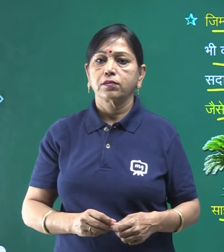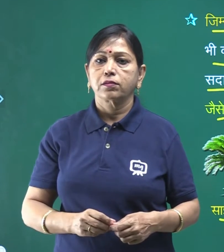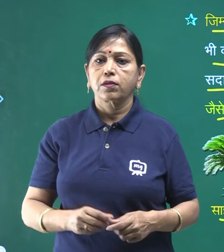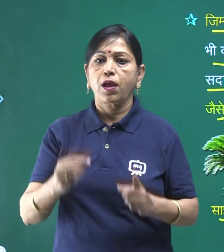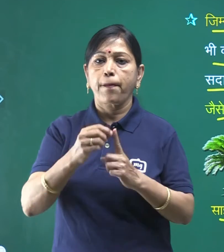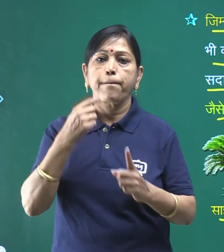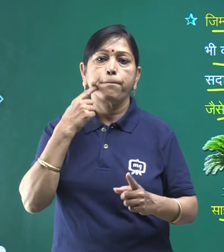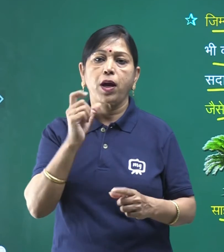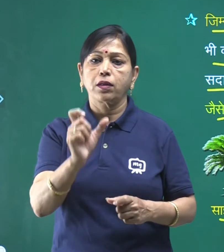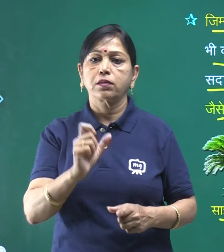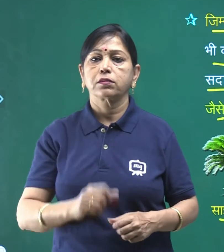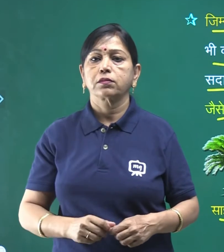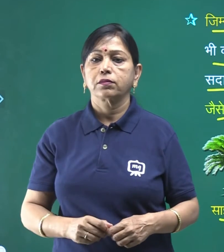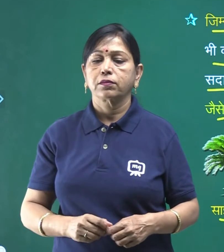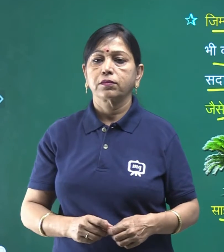पाइनस।